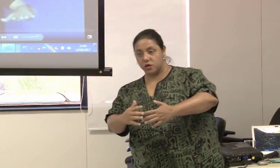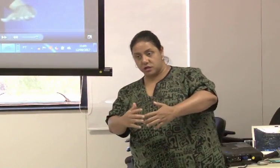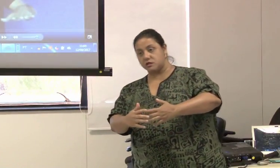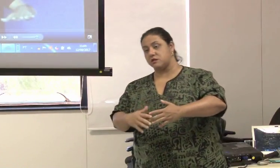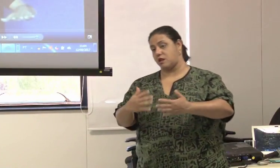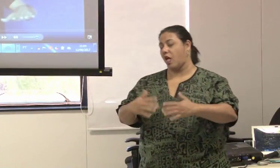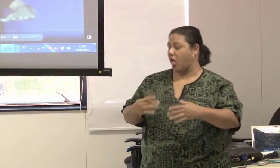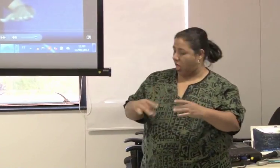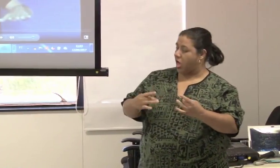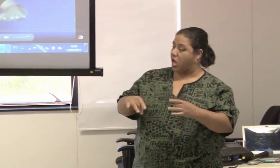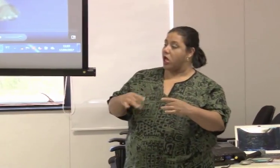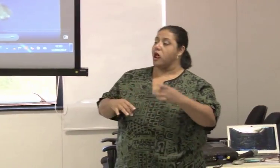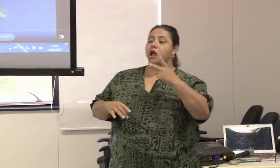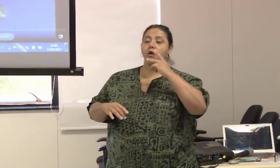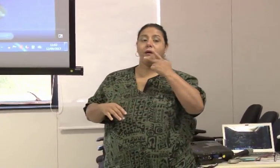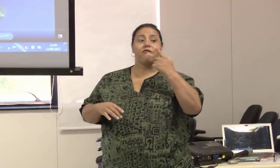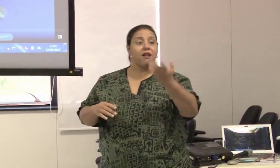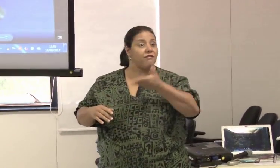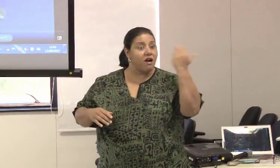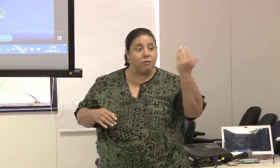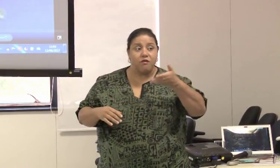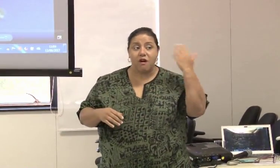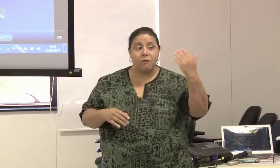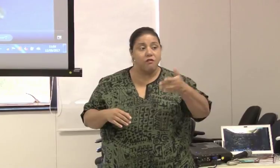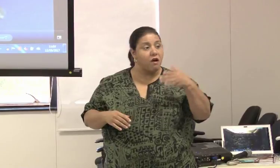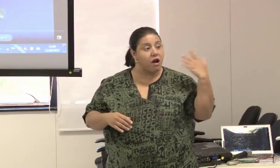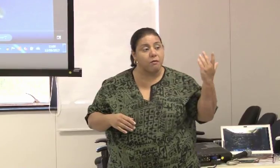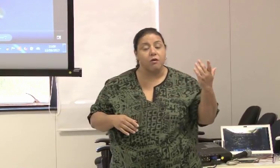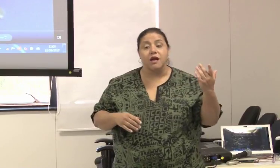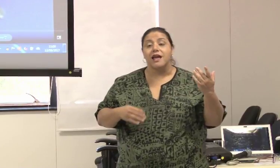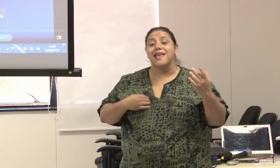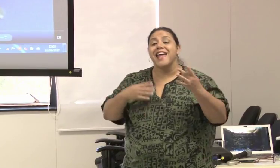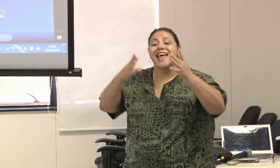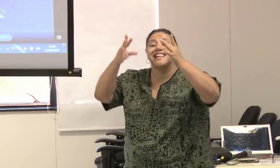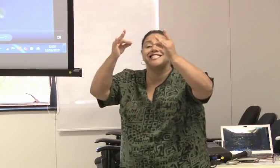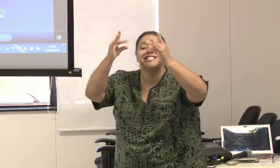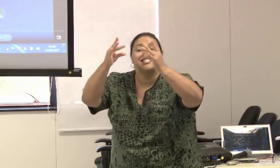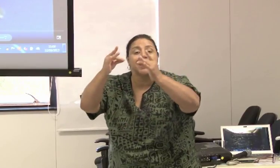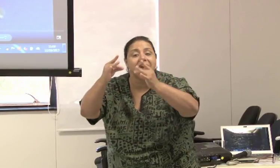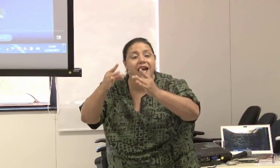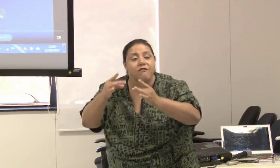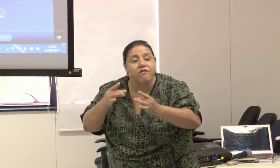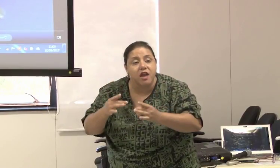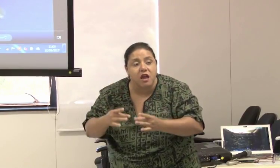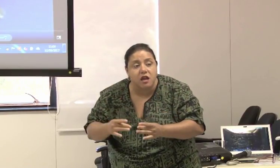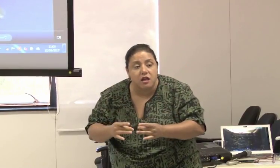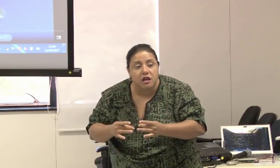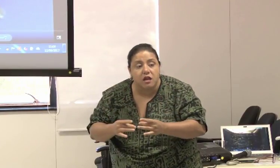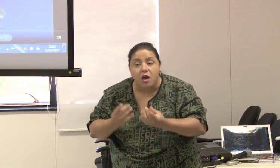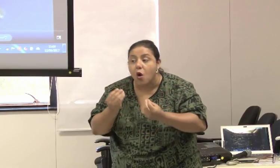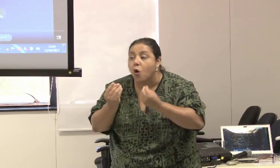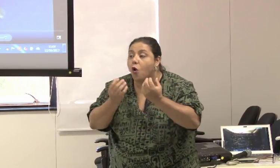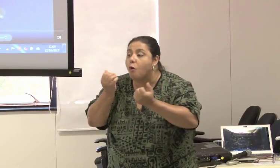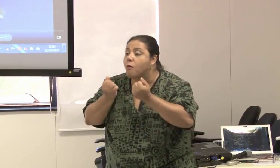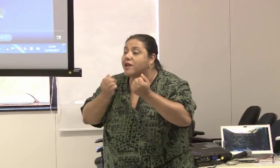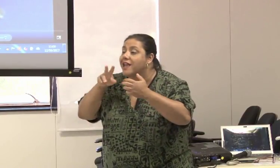dores e que o pai fala, vamos, vamos, vamos. E aí ele descreve como que é